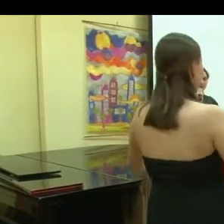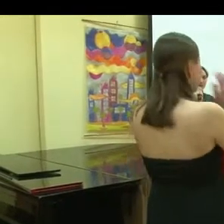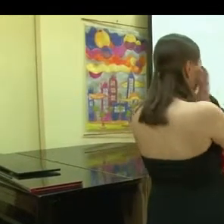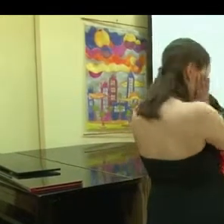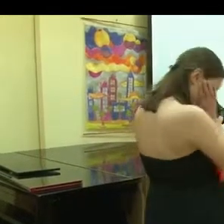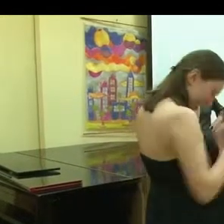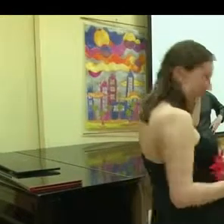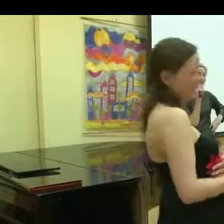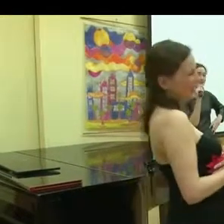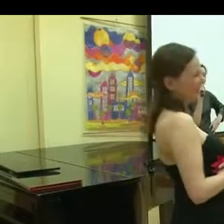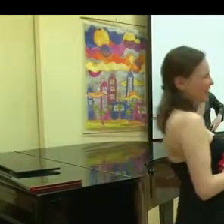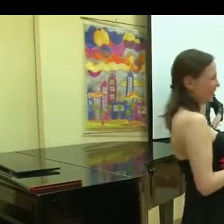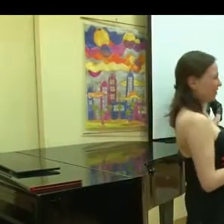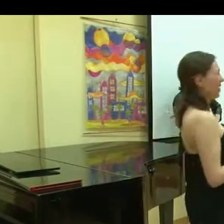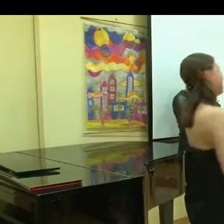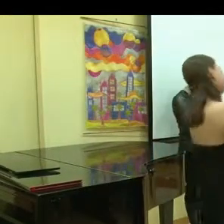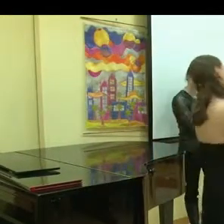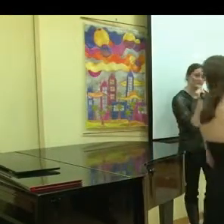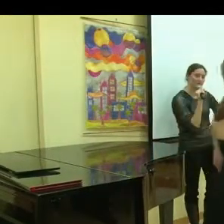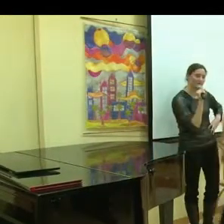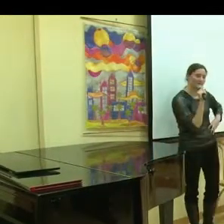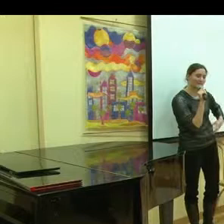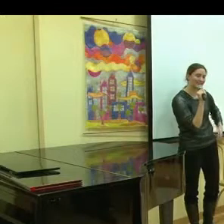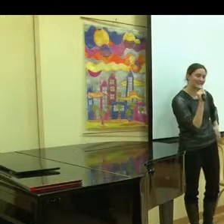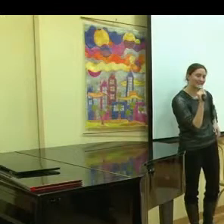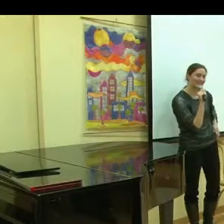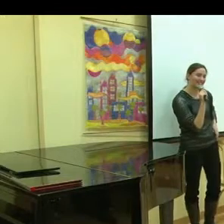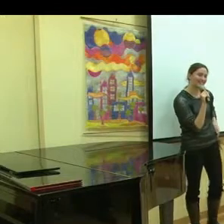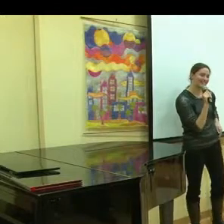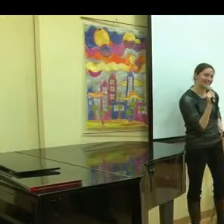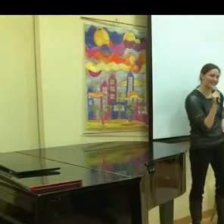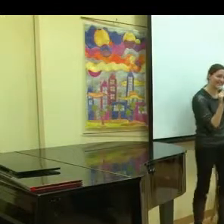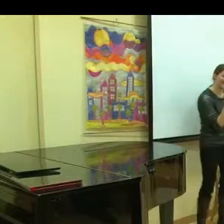który komponuje się z czerwonym kwiatem przywiętym do boku sukienki.